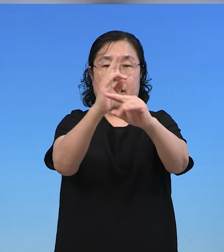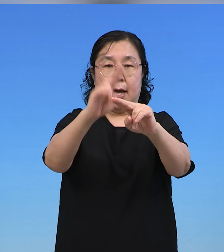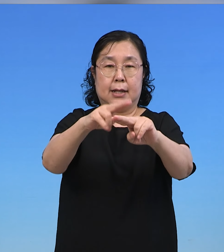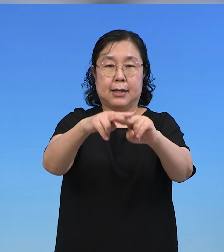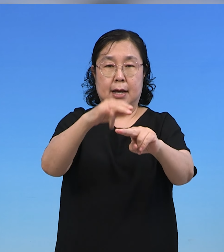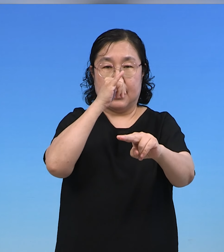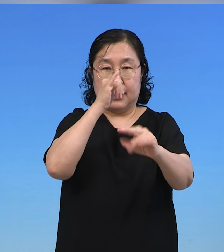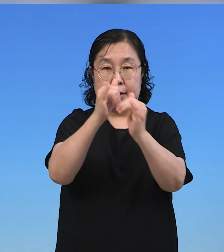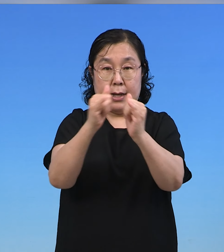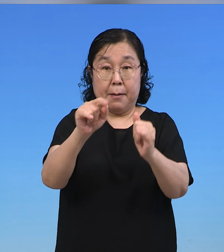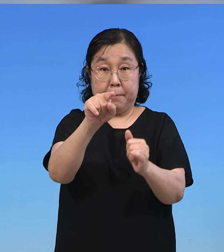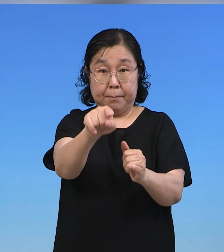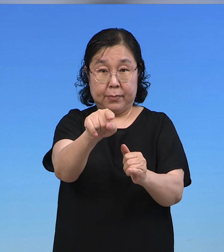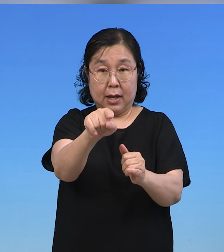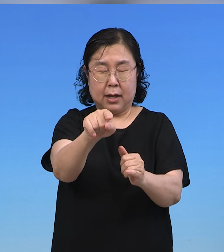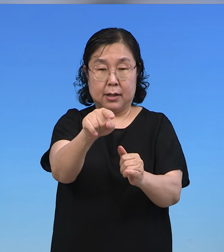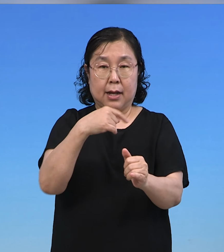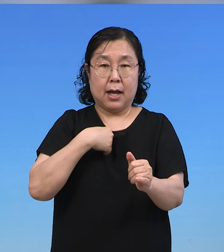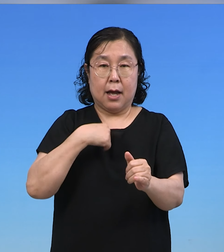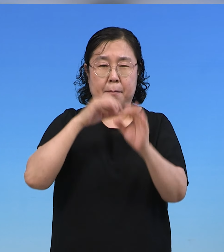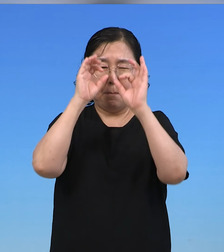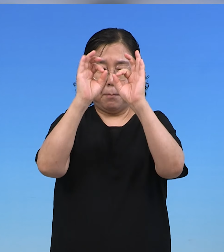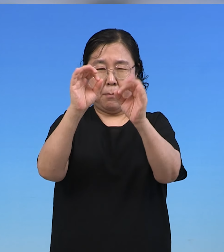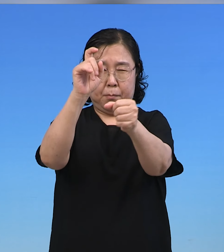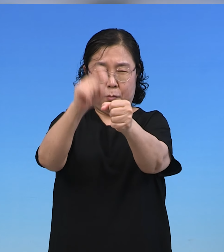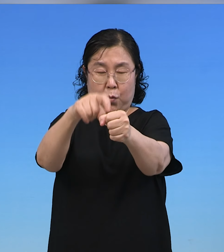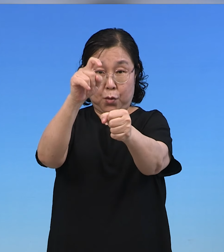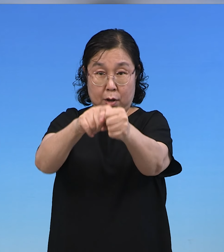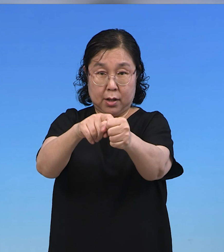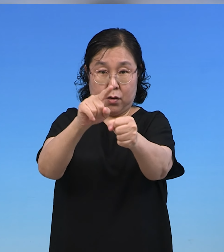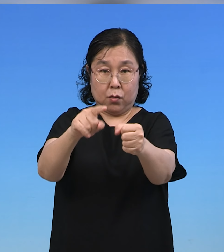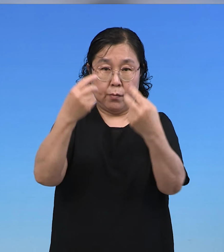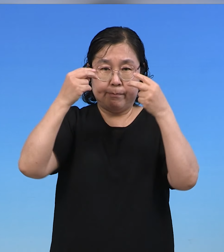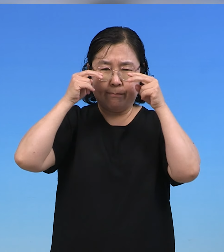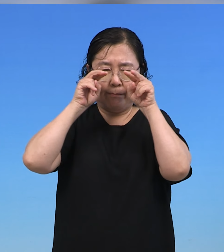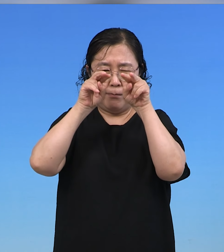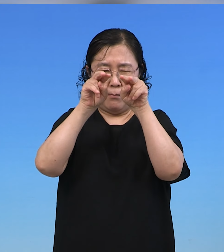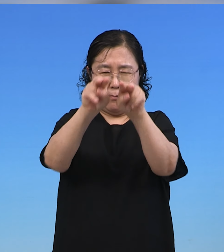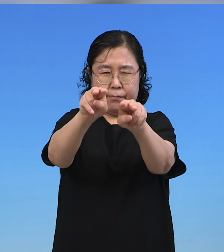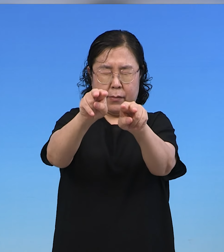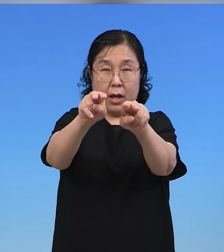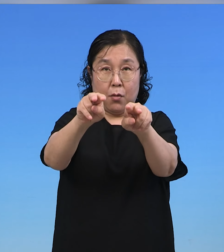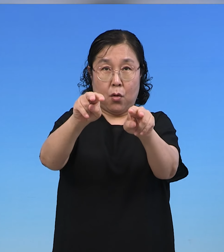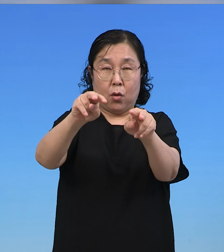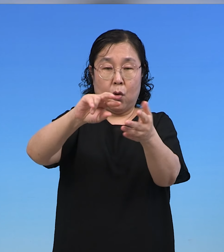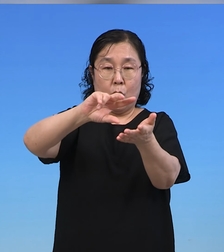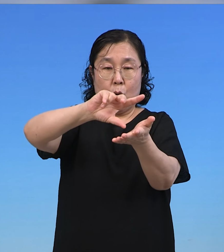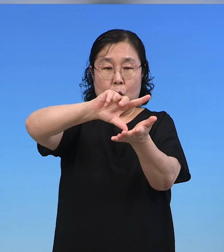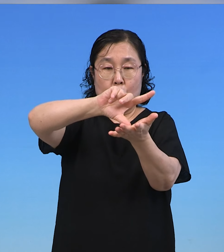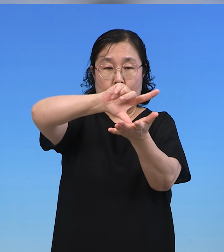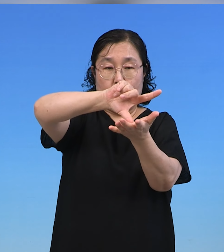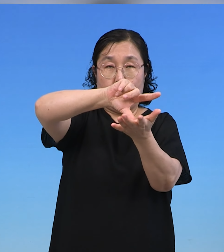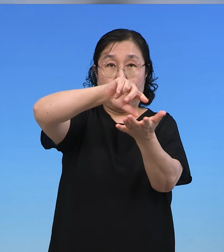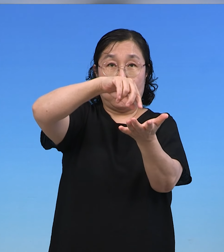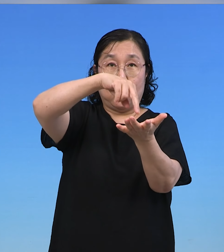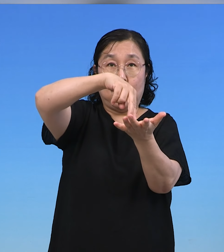앉아 있는 어떤 분을 딱 찍는데요. 그래서 그분만 쳐다보는 거예요. 그래서 이제 이게 회전을 할 때 몸은 지금